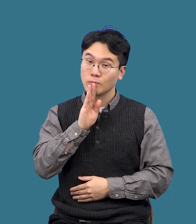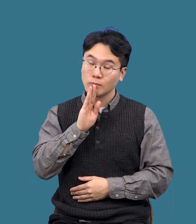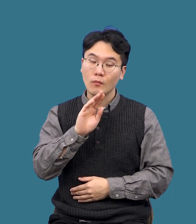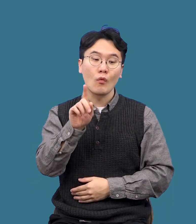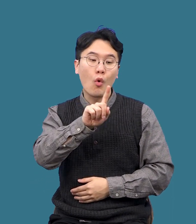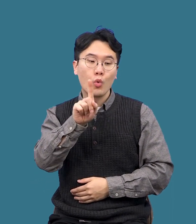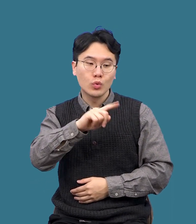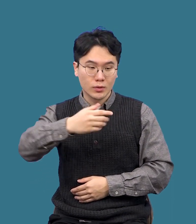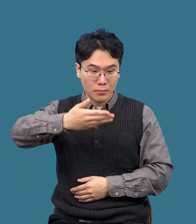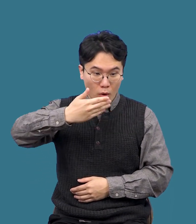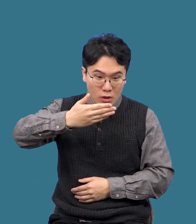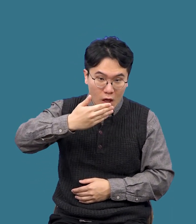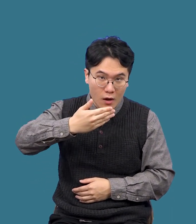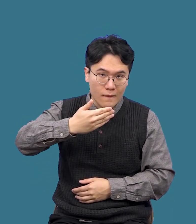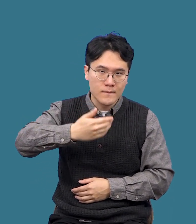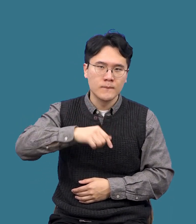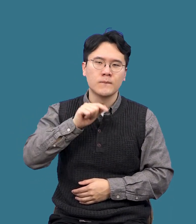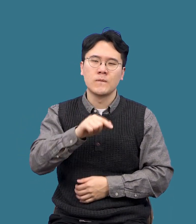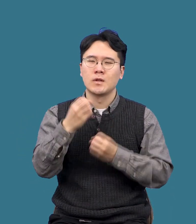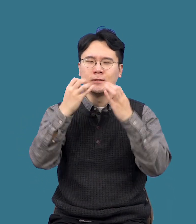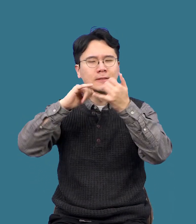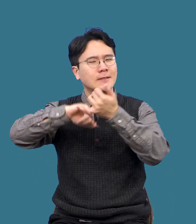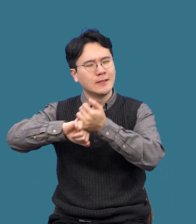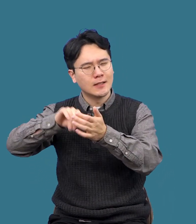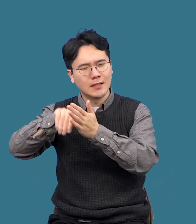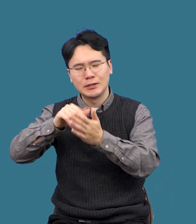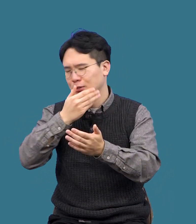먹느냐, 그것은 신약시대에 와서는 그렇게 중요하지 않아요.